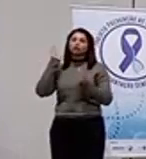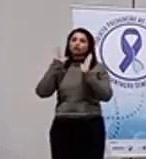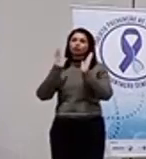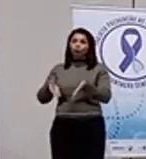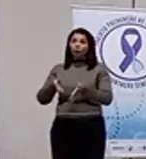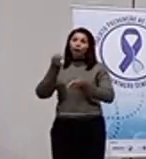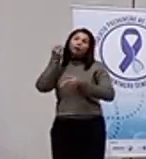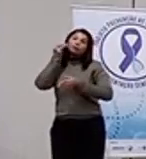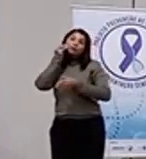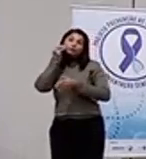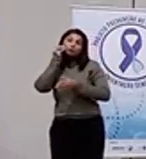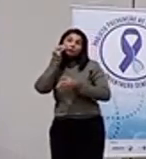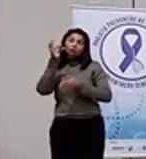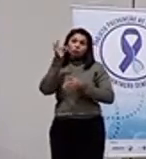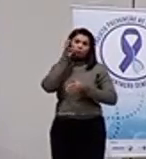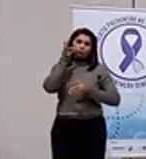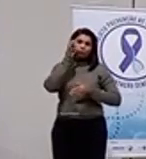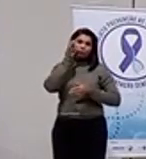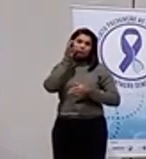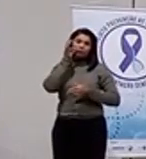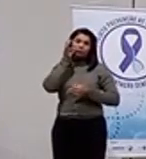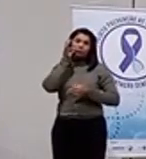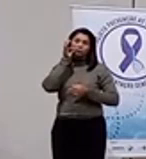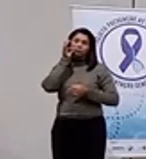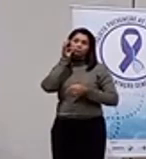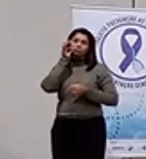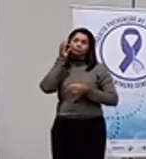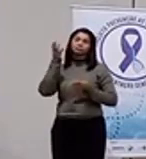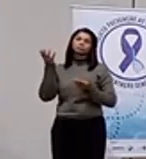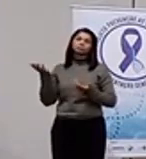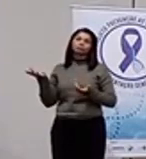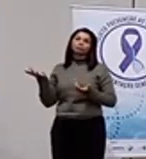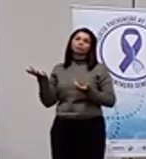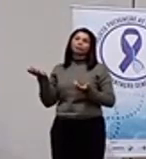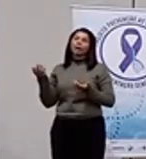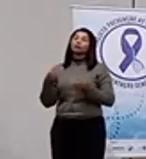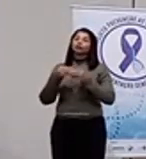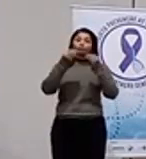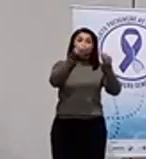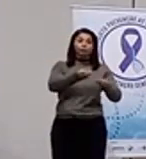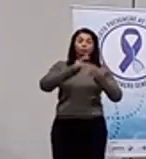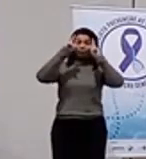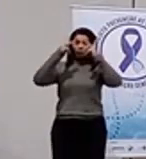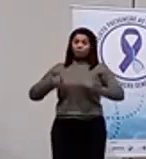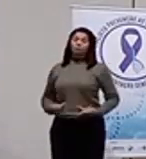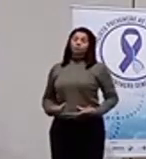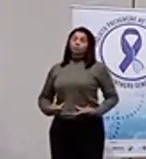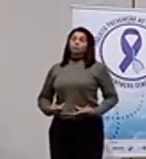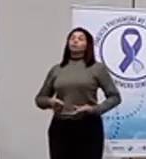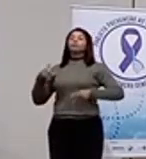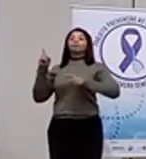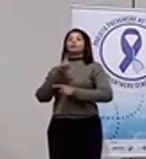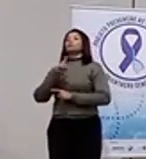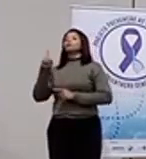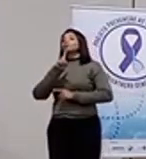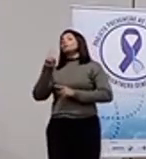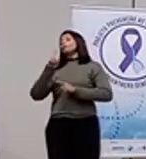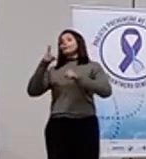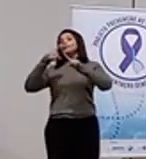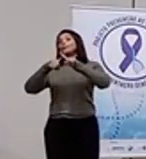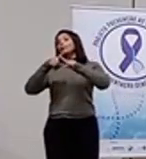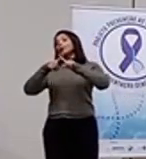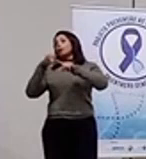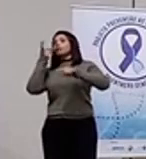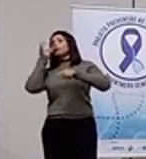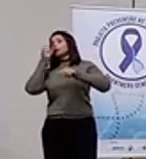testei no camundongo, certo? Aí o teste do camundongo já vou direto para o ser humano? Não, né? Porque o camundongo é bem